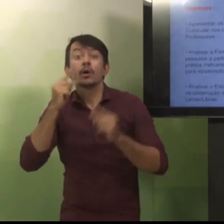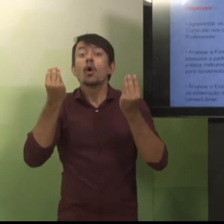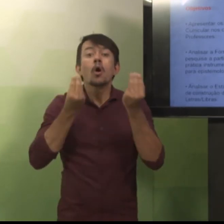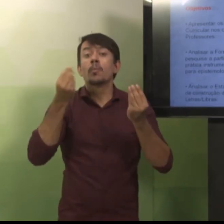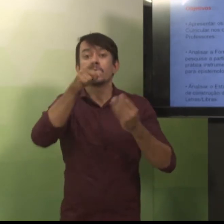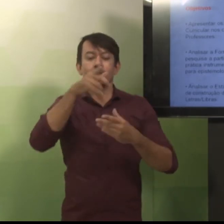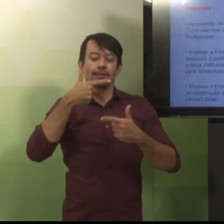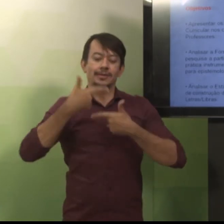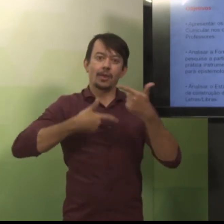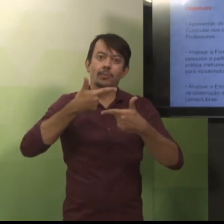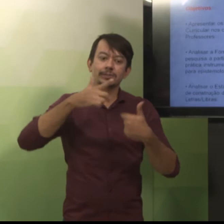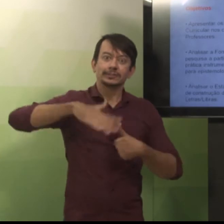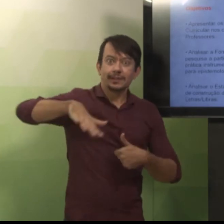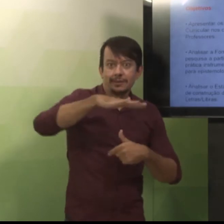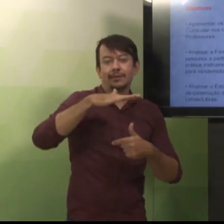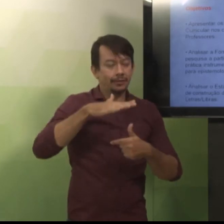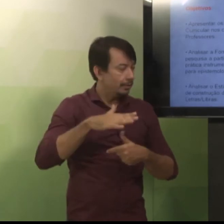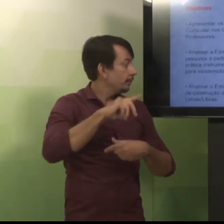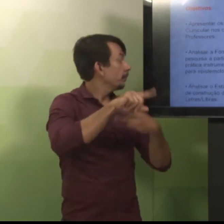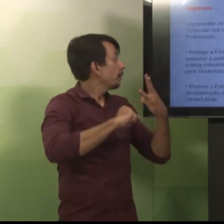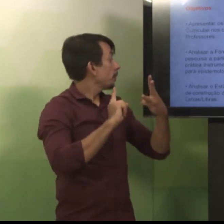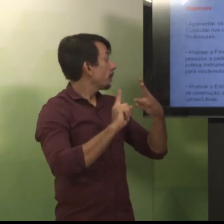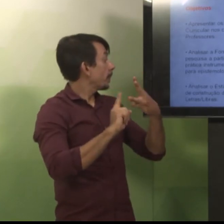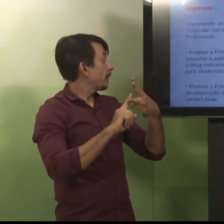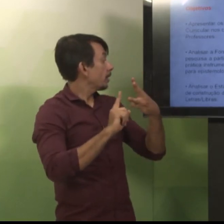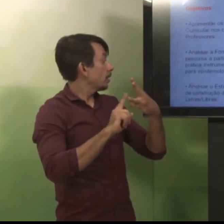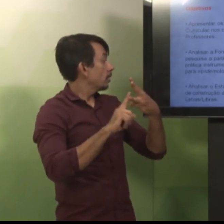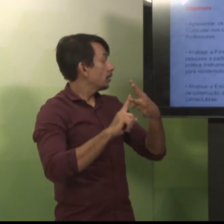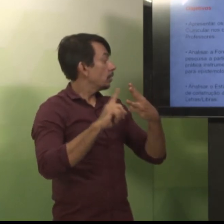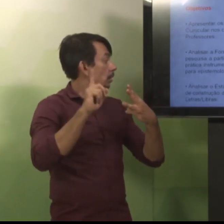surda. Então, vocês desenvolverão um trabalho nesse campo.